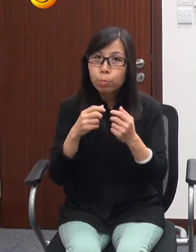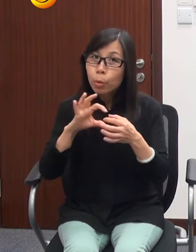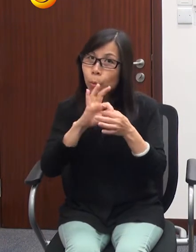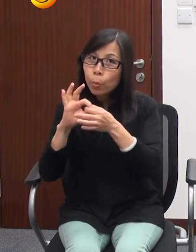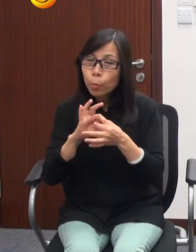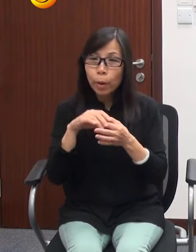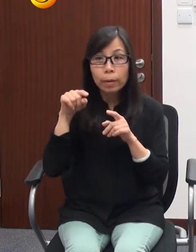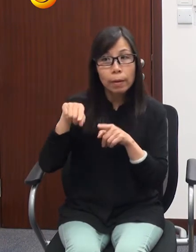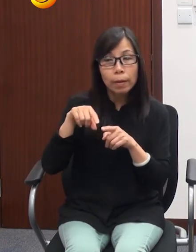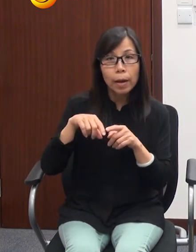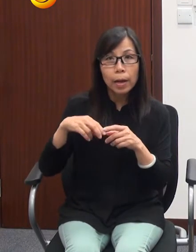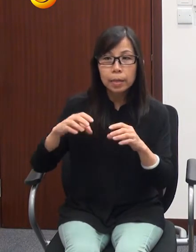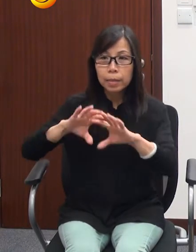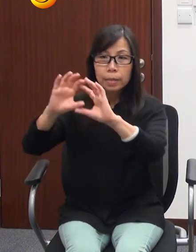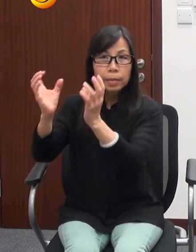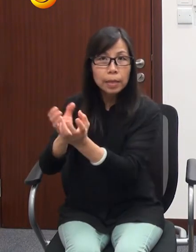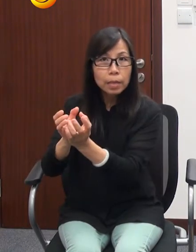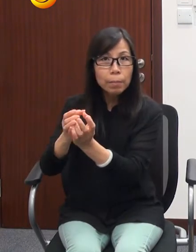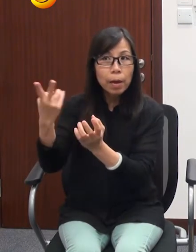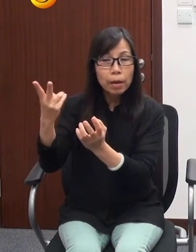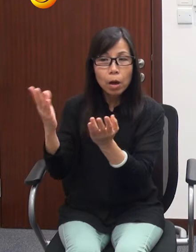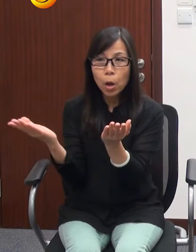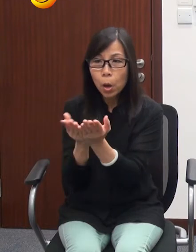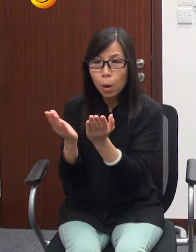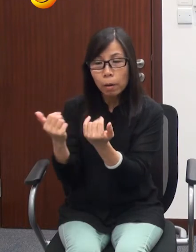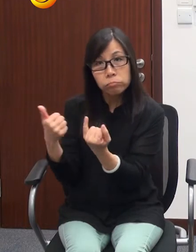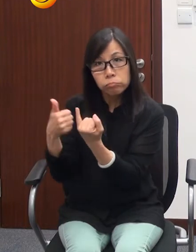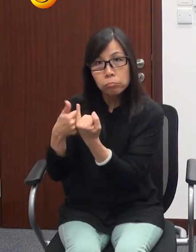咁然之後，另一派好可能係學生會嗰派啦。咁